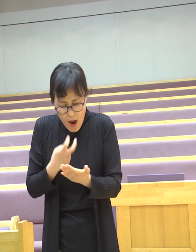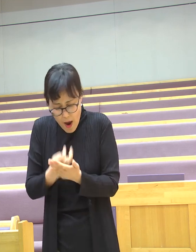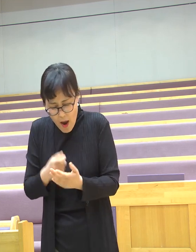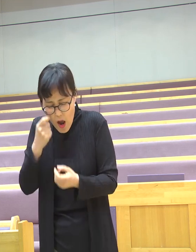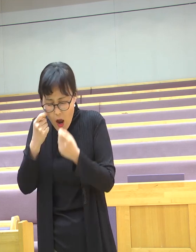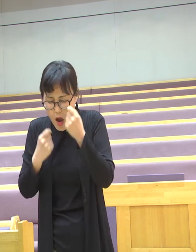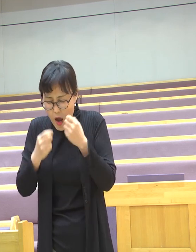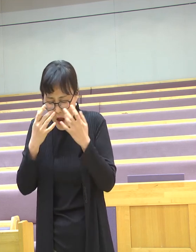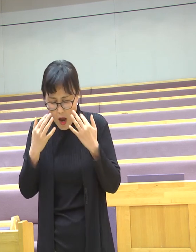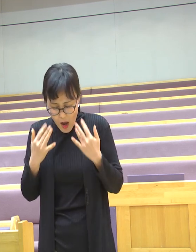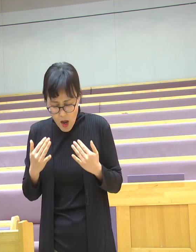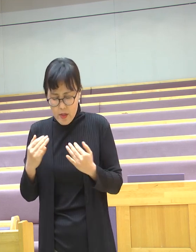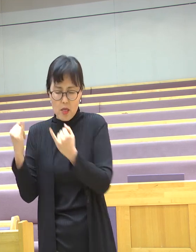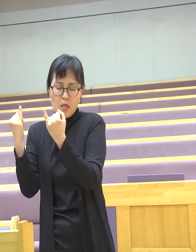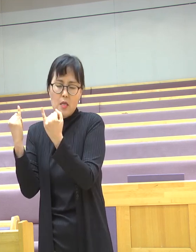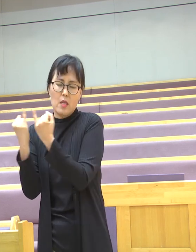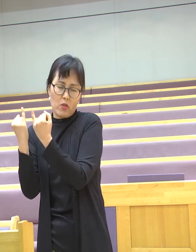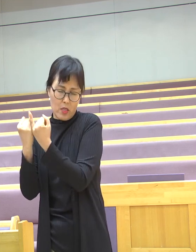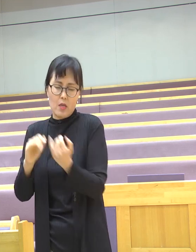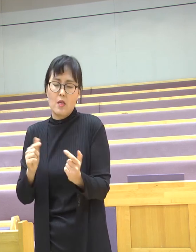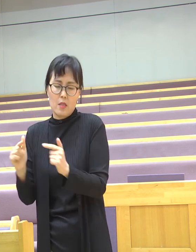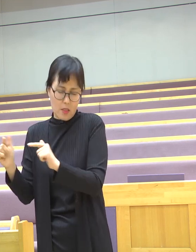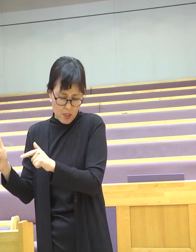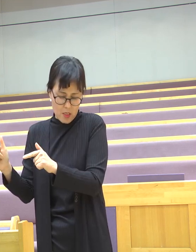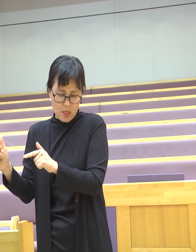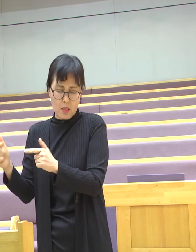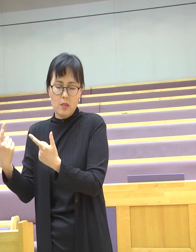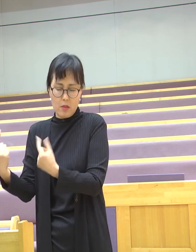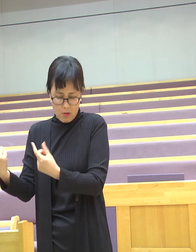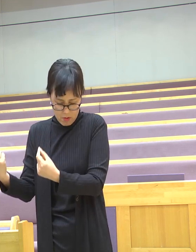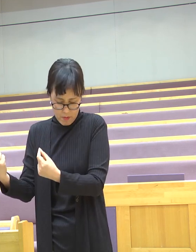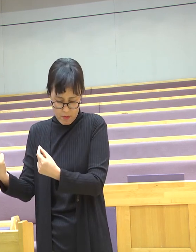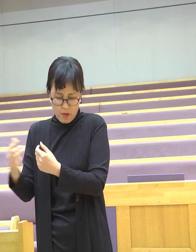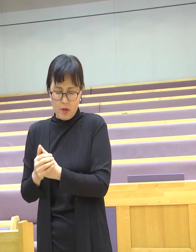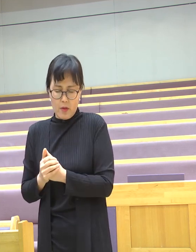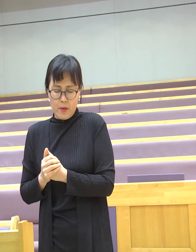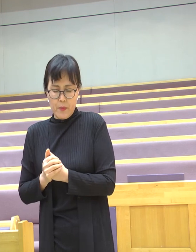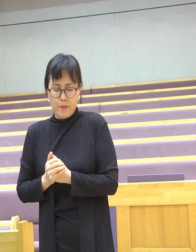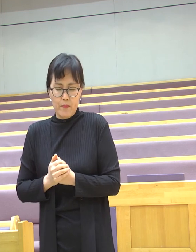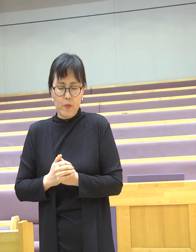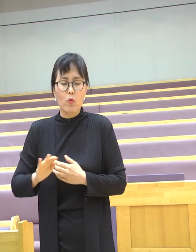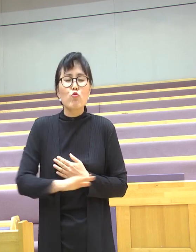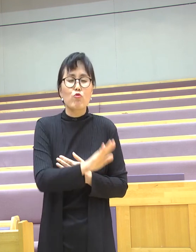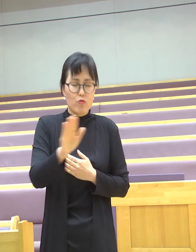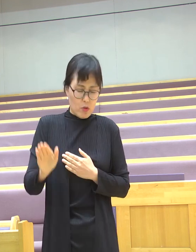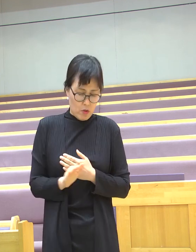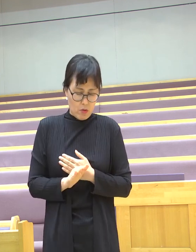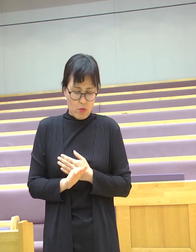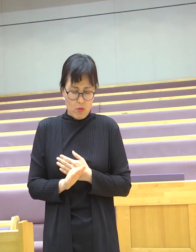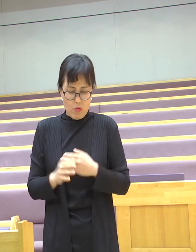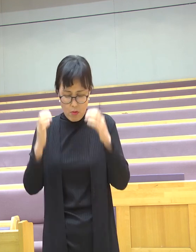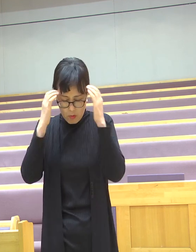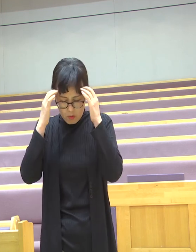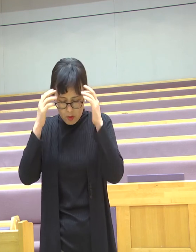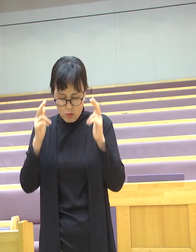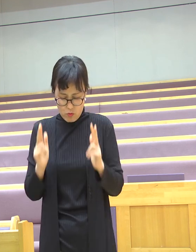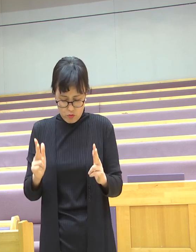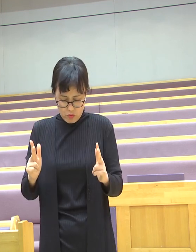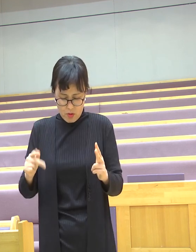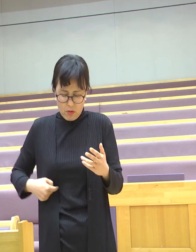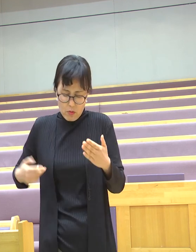눈물을 흘리며 십자가 현장을 벗어나지 않았던 신실한 여인들처럼 저희가 그렇게